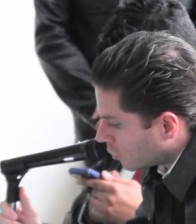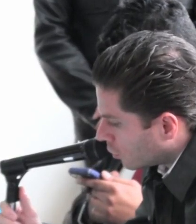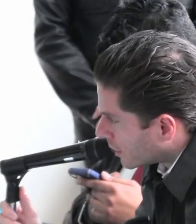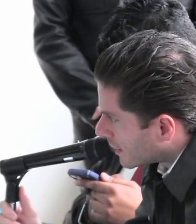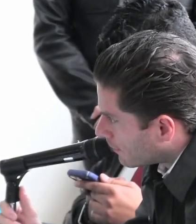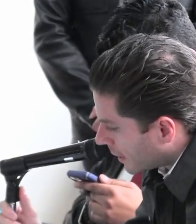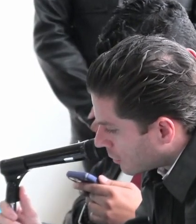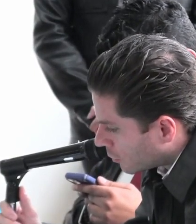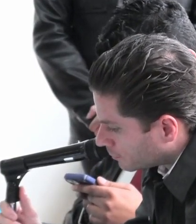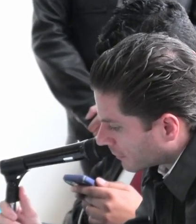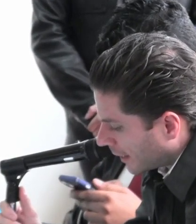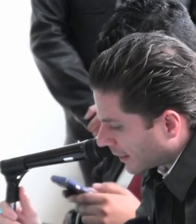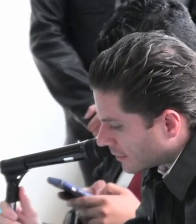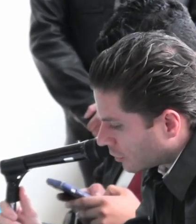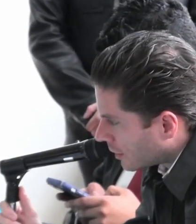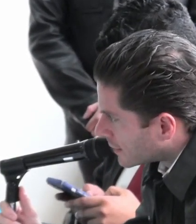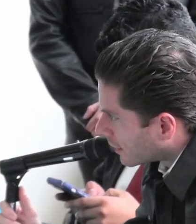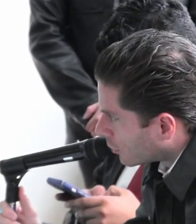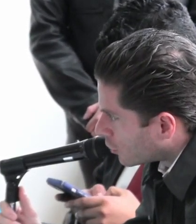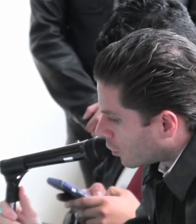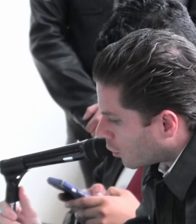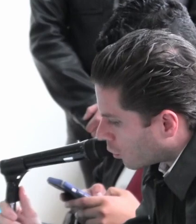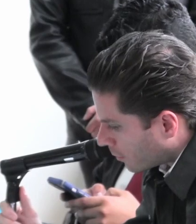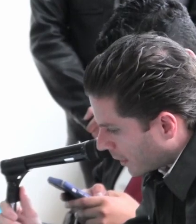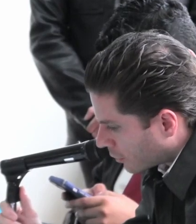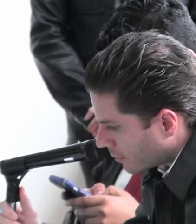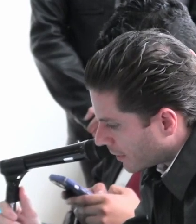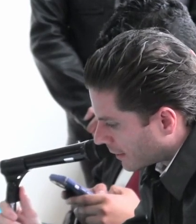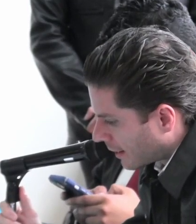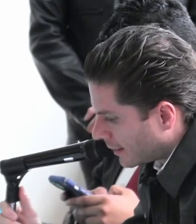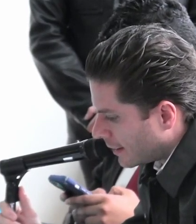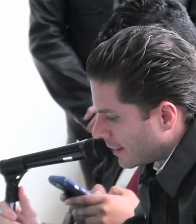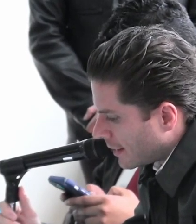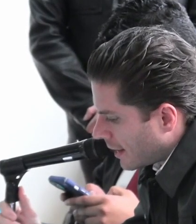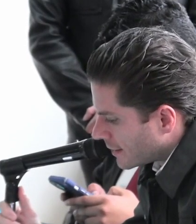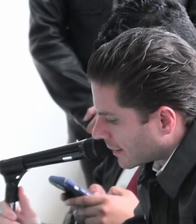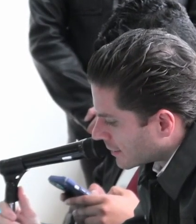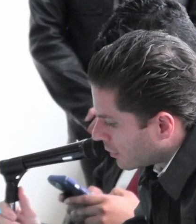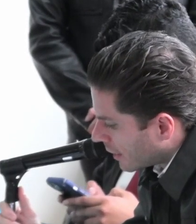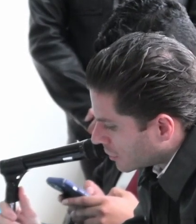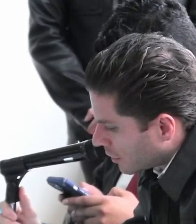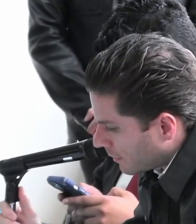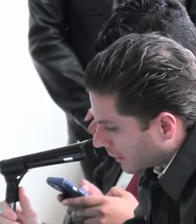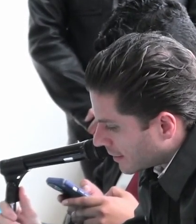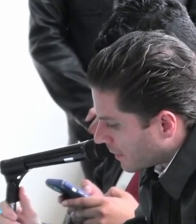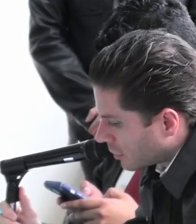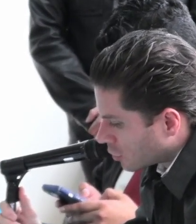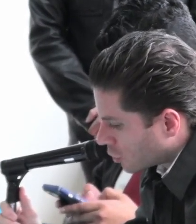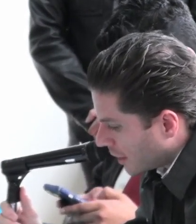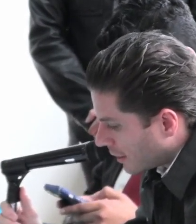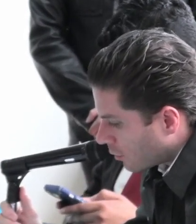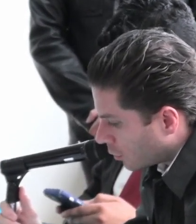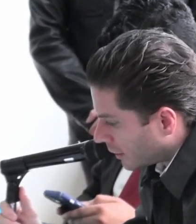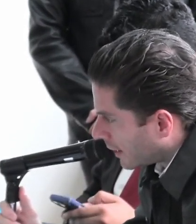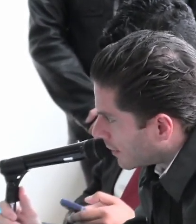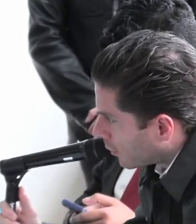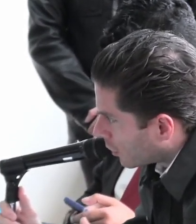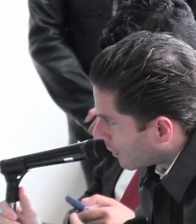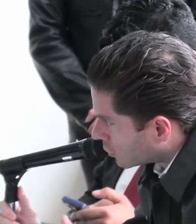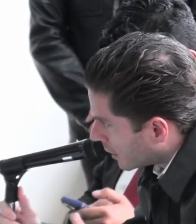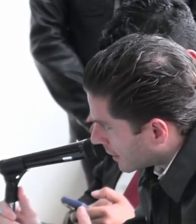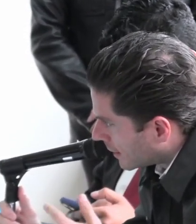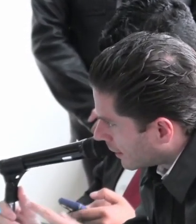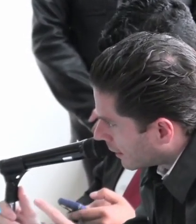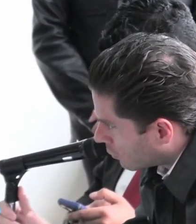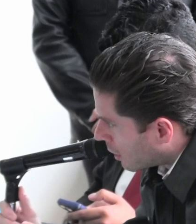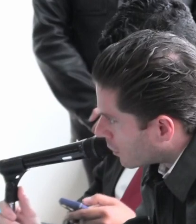de su desempeño en la gestión de desarrollo urbano y vivienda ha descansado en la acción y participación social y comunitaria, por lo que